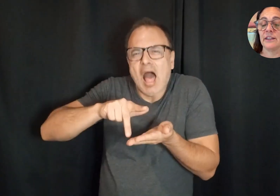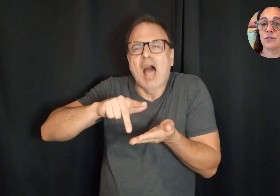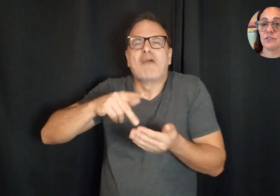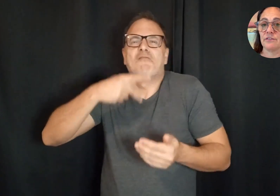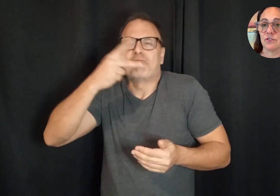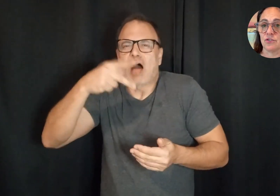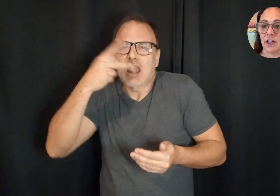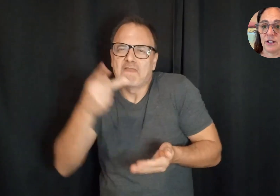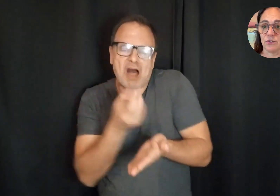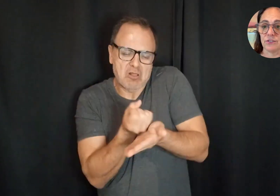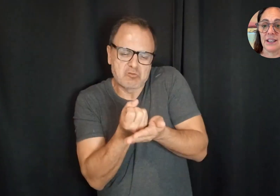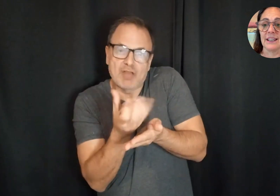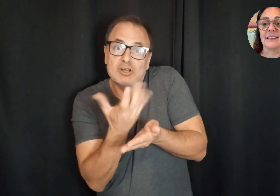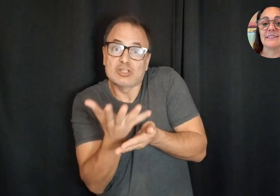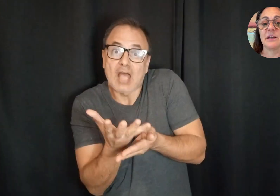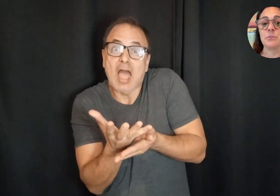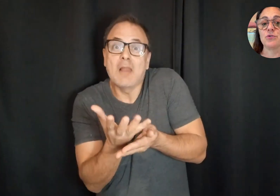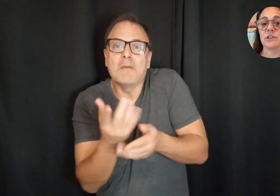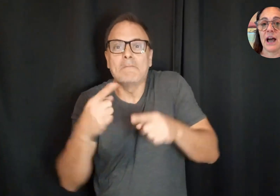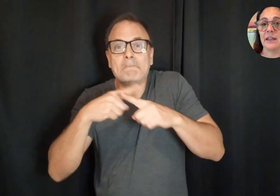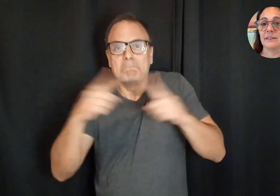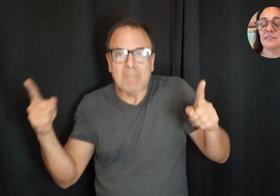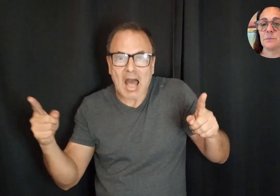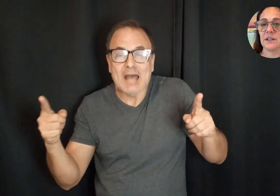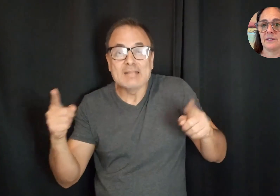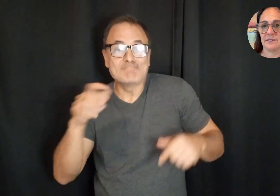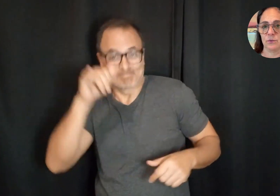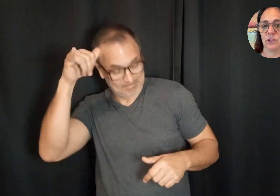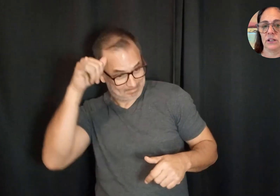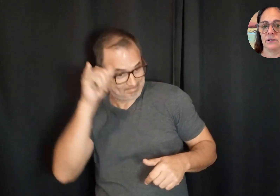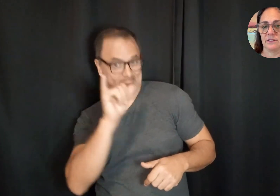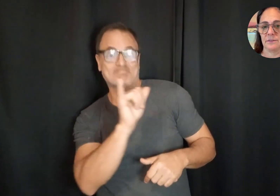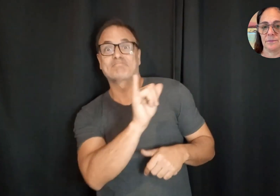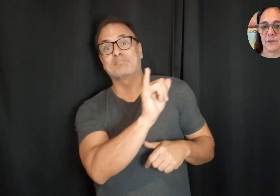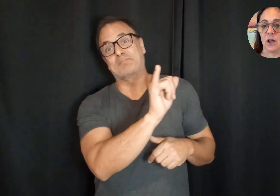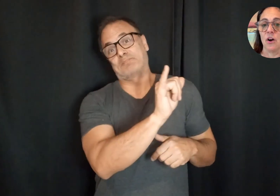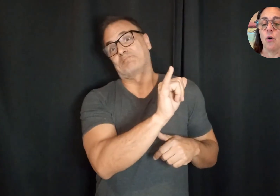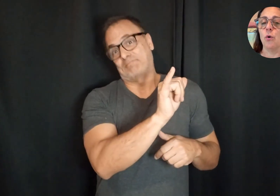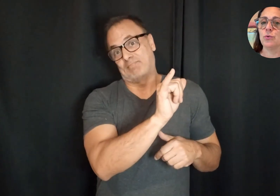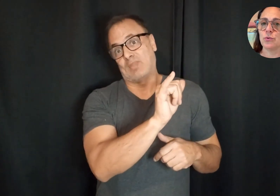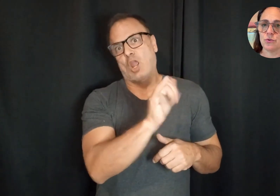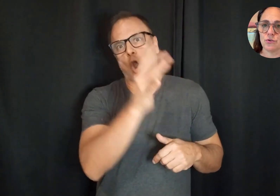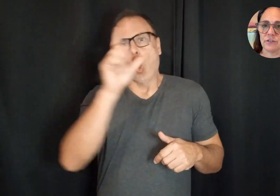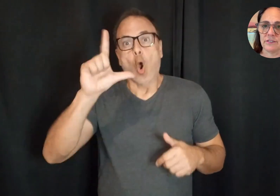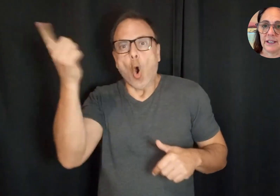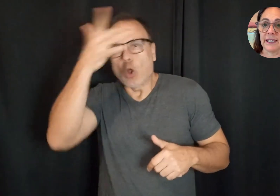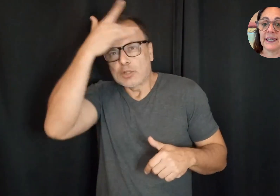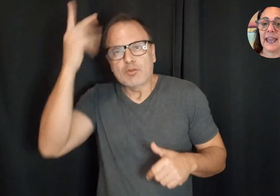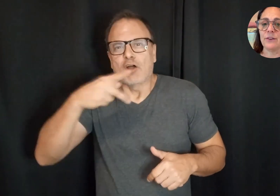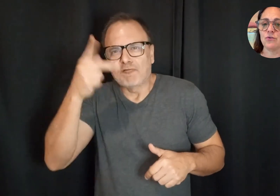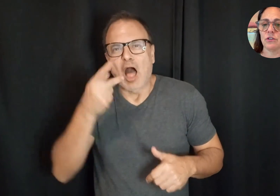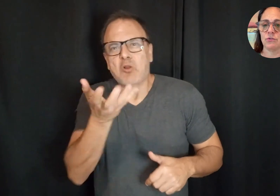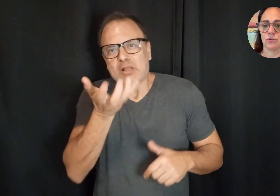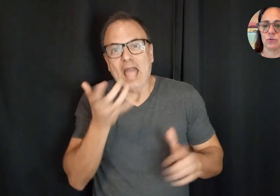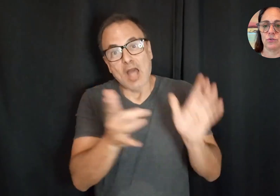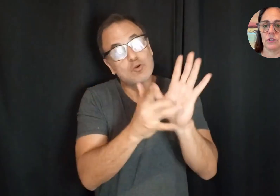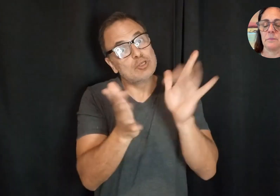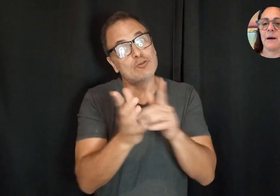aos evangelhos sem buscarem inspiração neles. Outros dizem, quero Jesus,